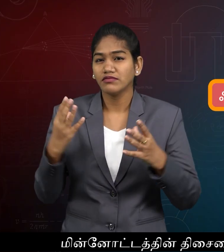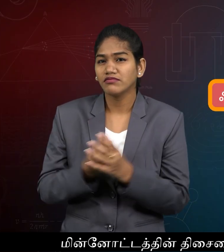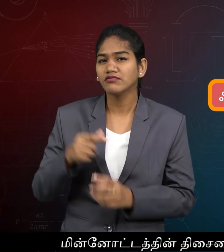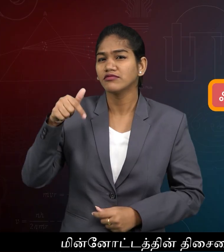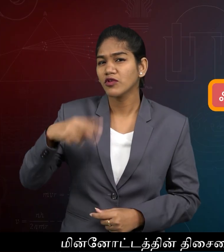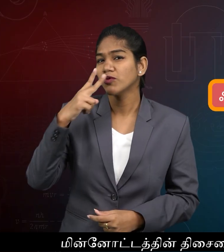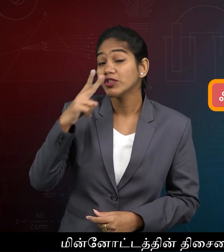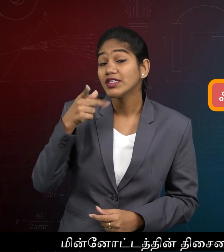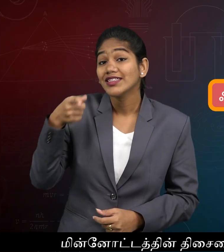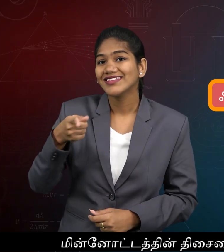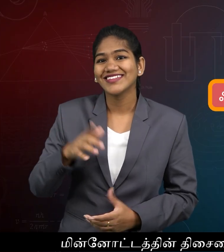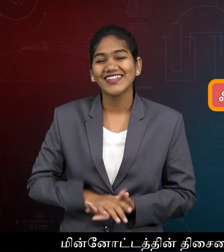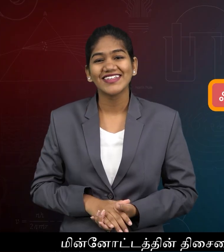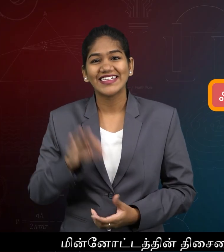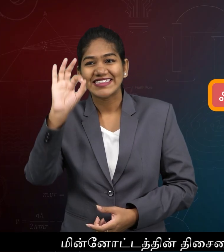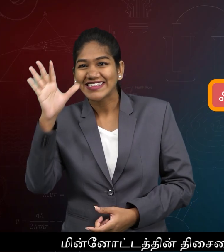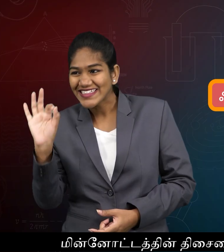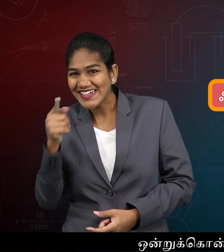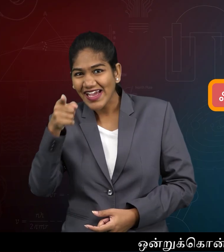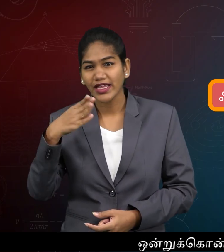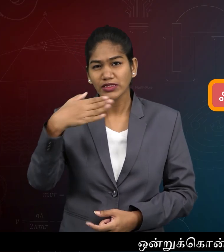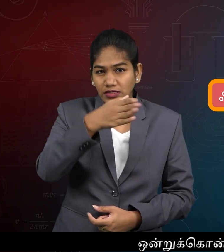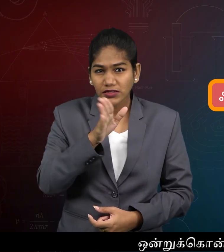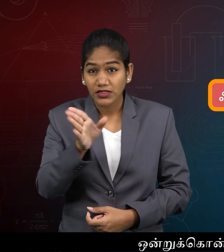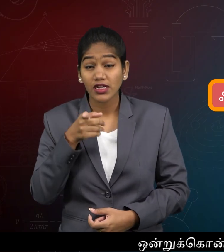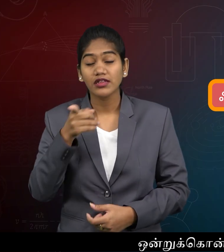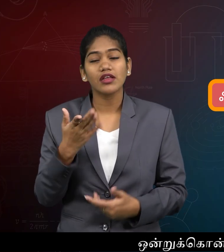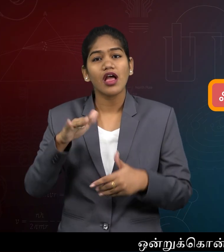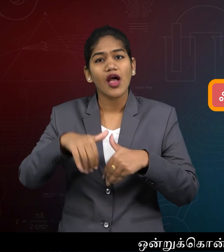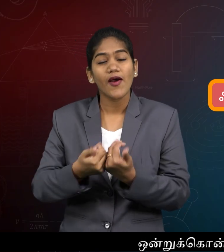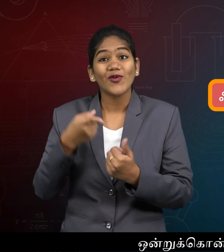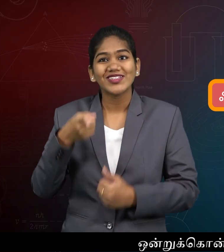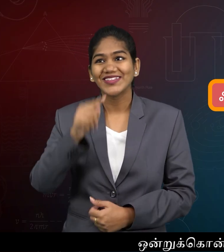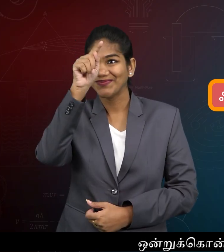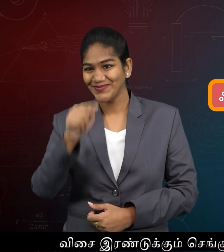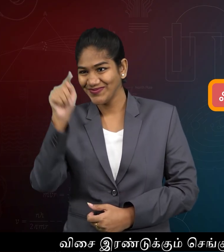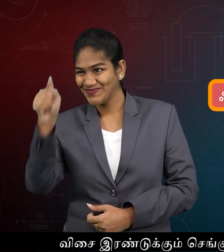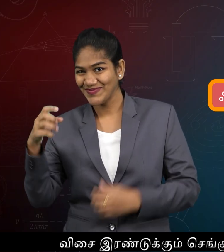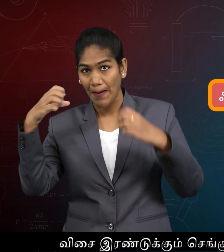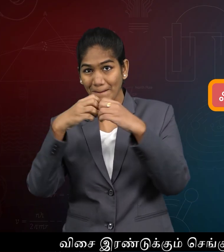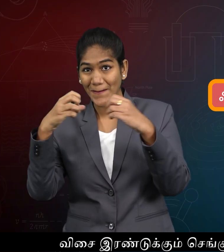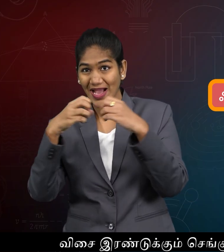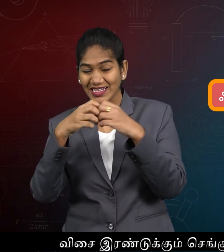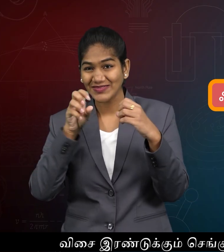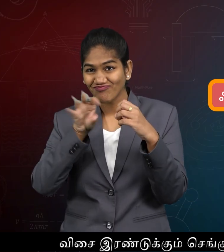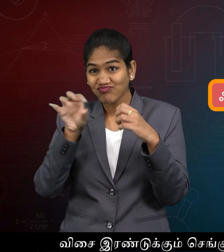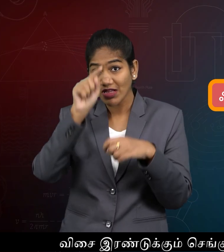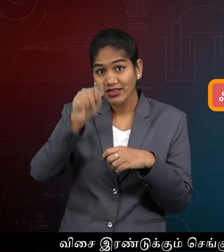மின்னோட்டத்தின் திசையையும் காந்தப்புலத்தின் திசையையும் ஒன்றுக்கொன்று செங்குத்தாக கருதி விசை இரண்டுக்கும் செங்குத்தாக